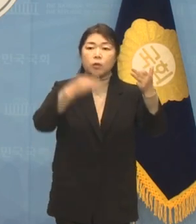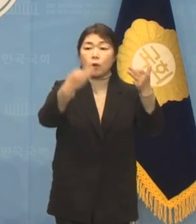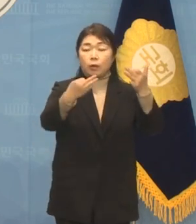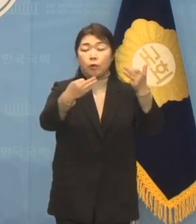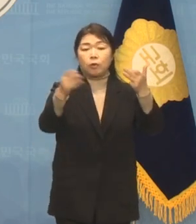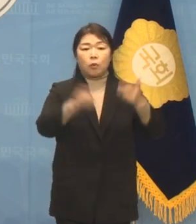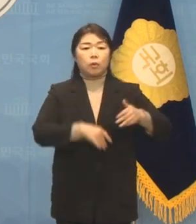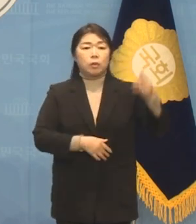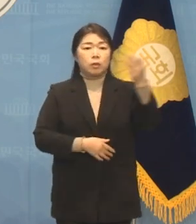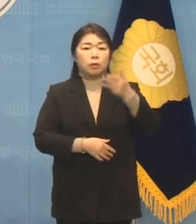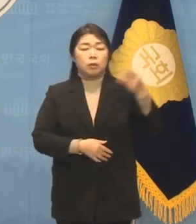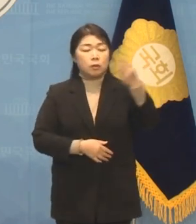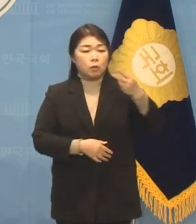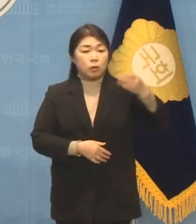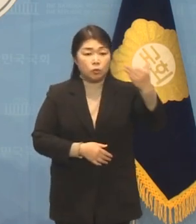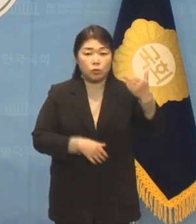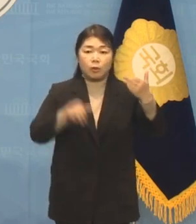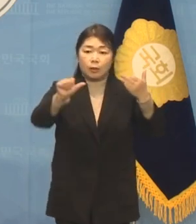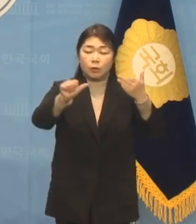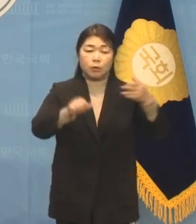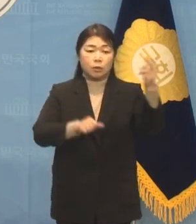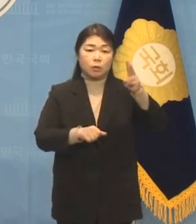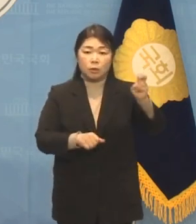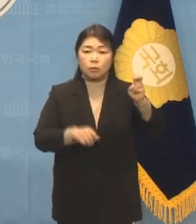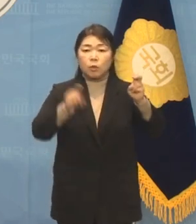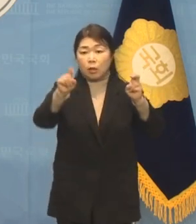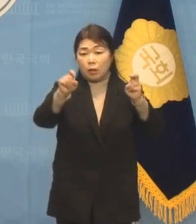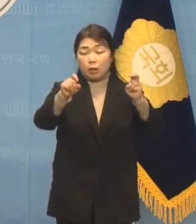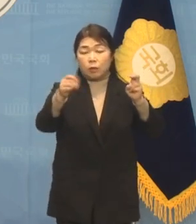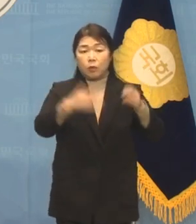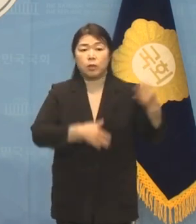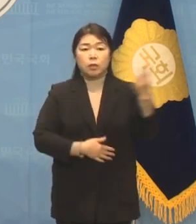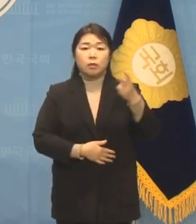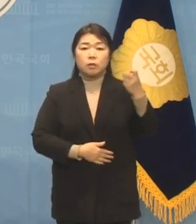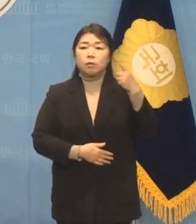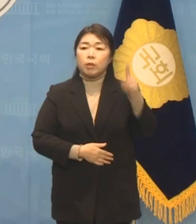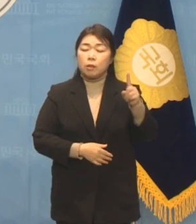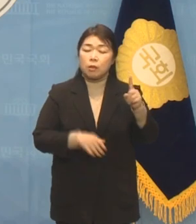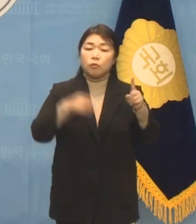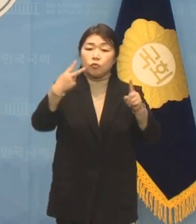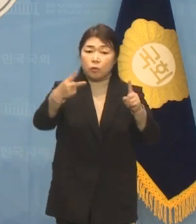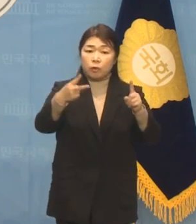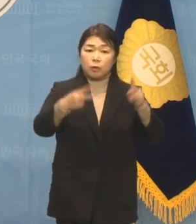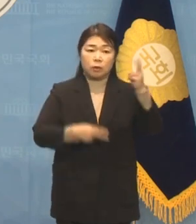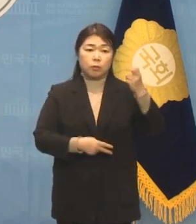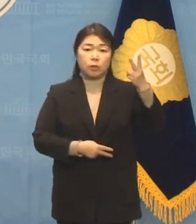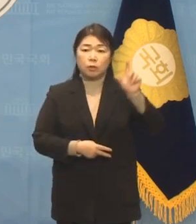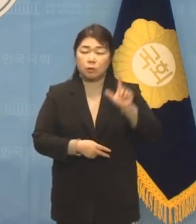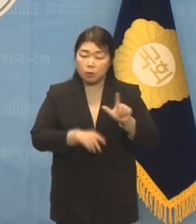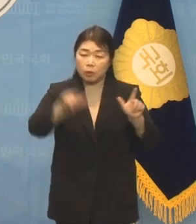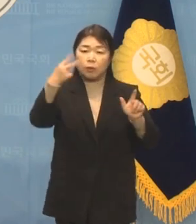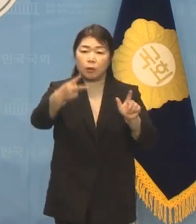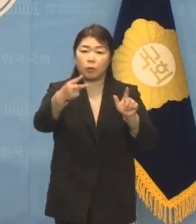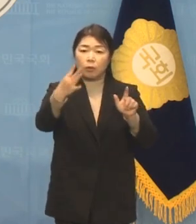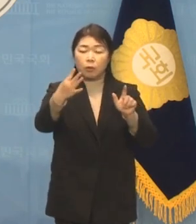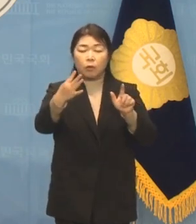14건, 2019년 5건, 2020년 11건, 2021년 2건, 2022년